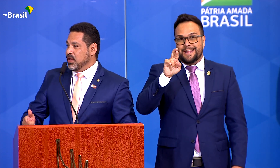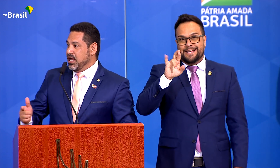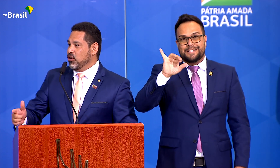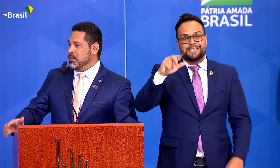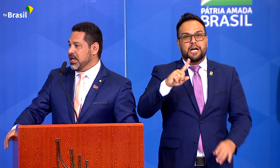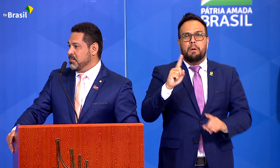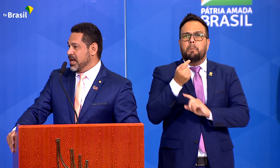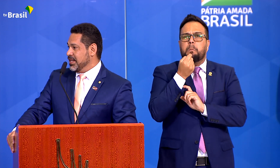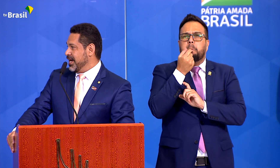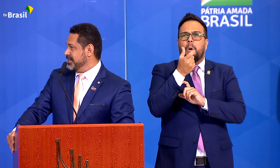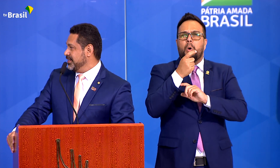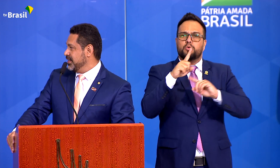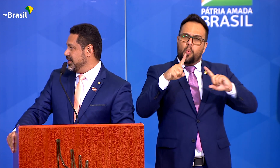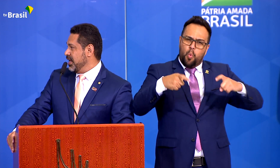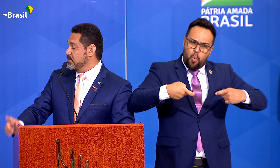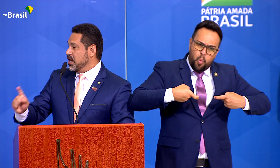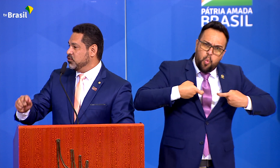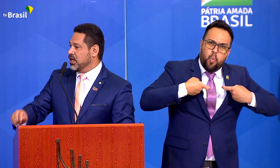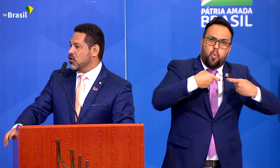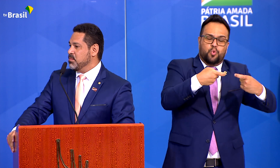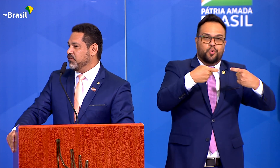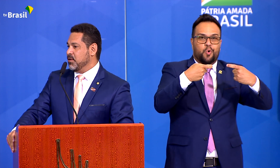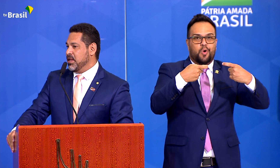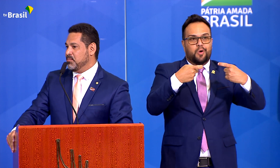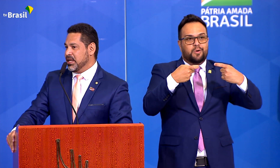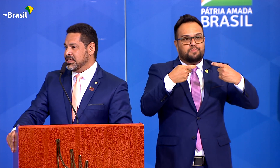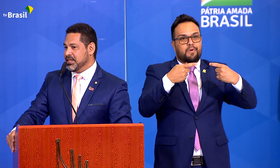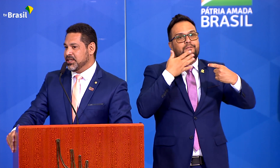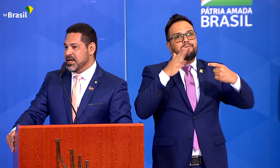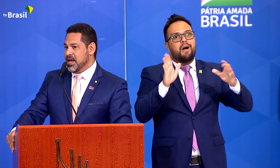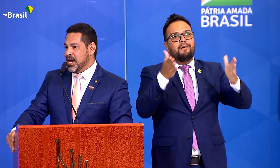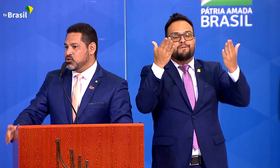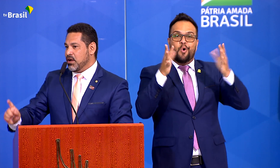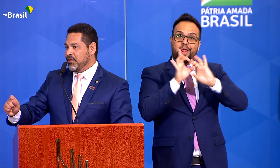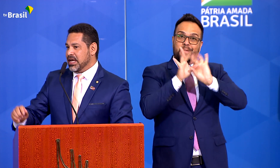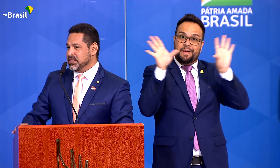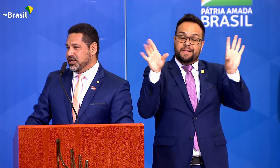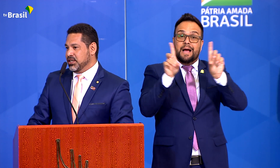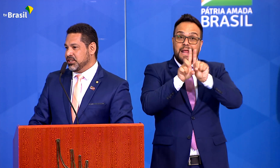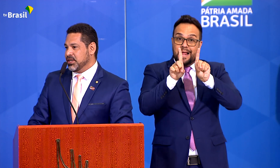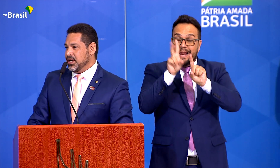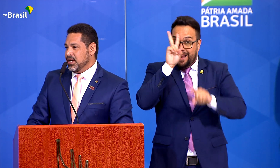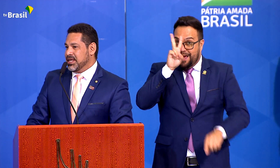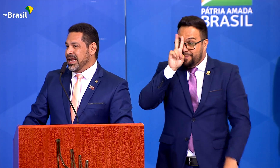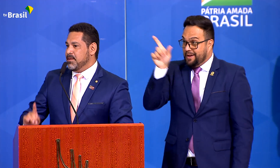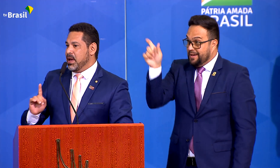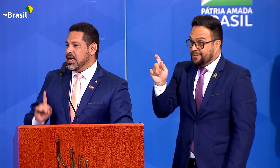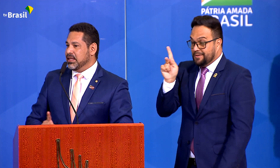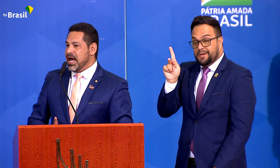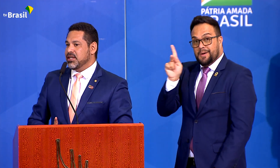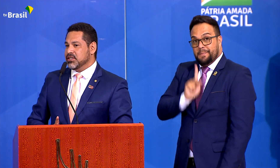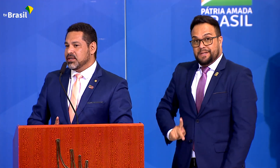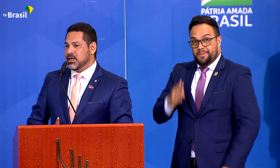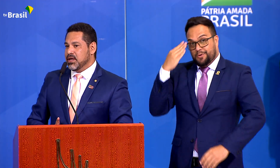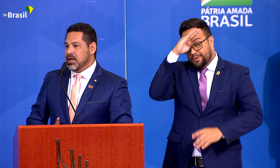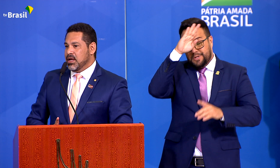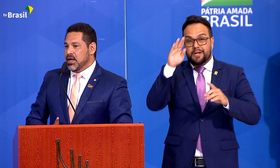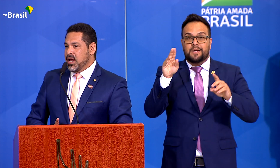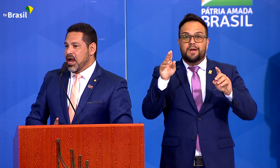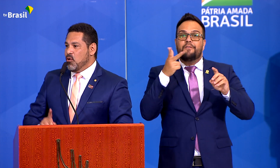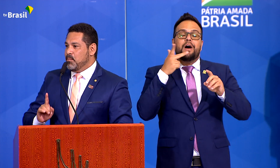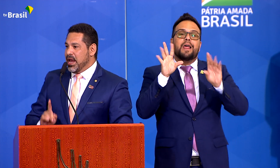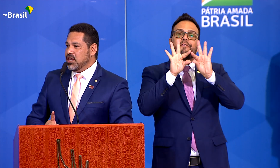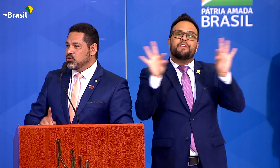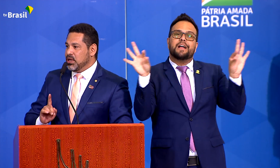Lutaram em nome da liberdade e lembrando ele com a minha família Presidente a sua frase que diz que a liberdade